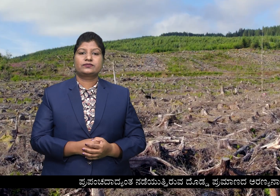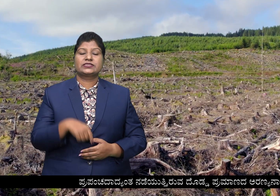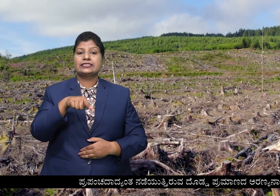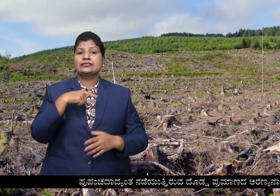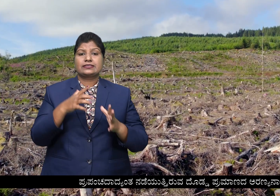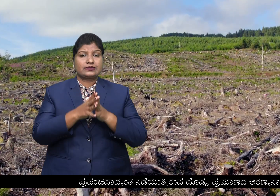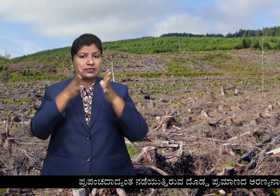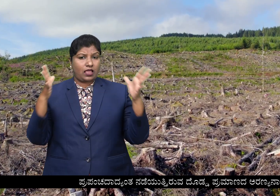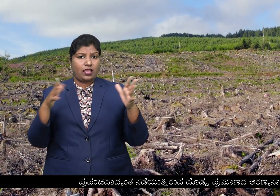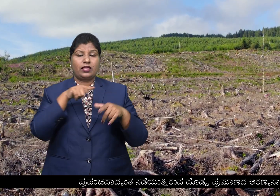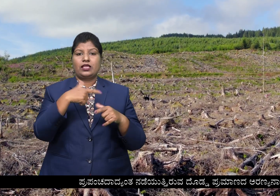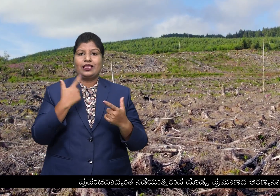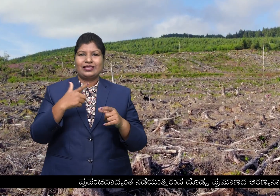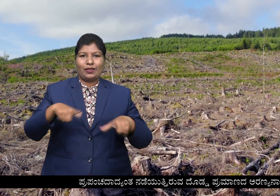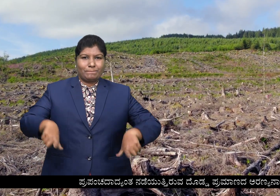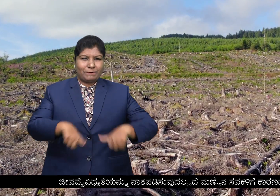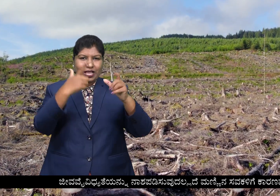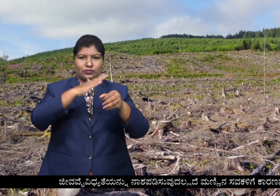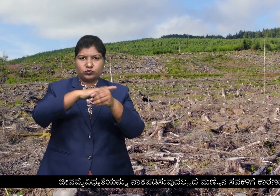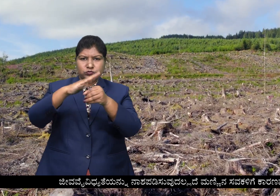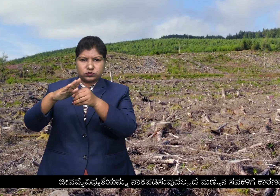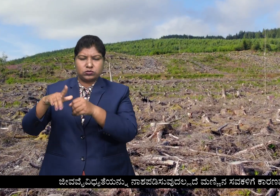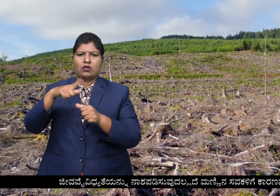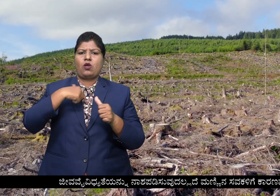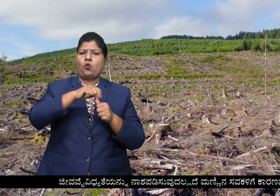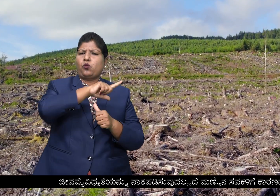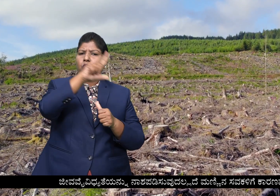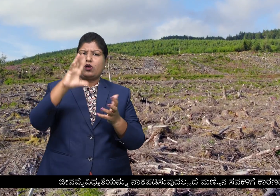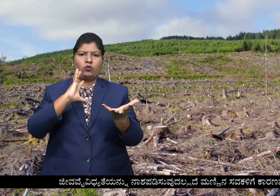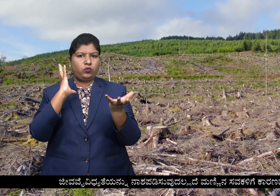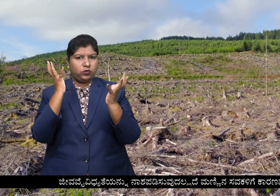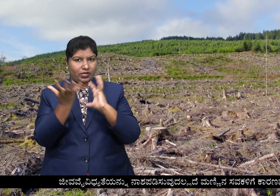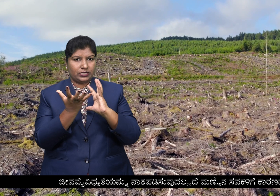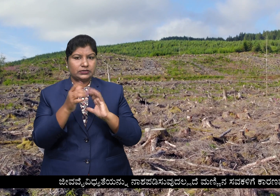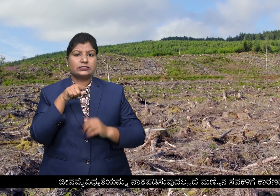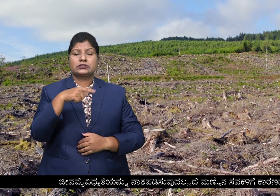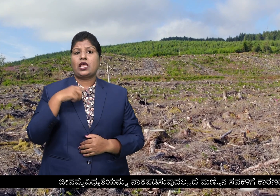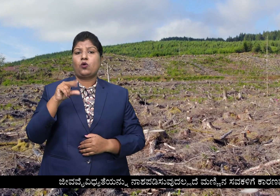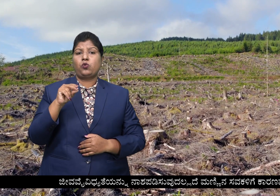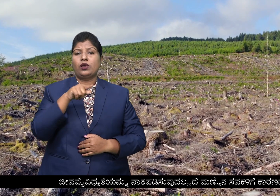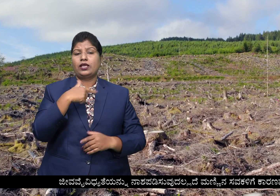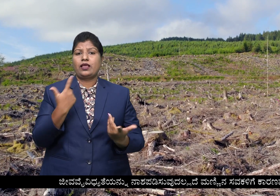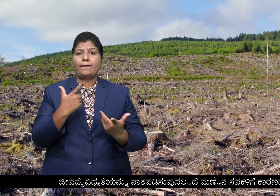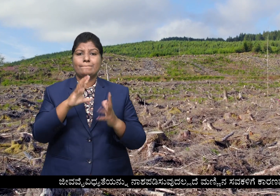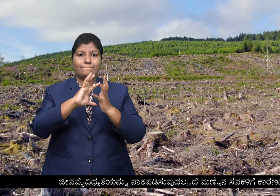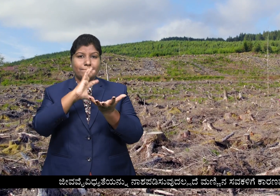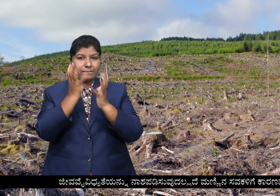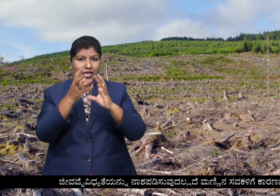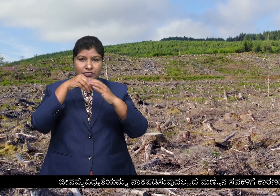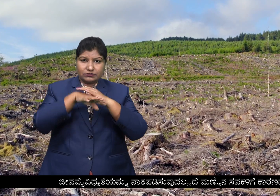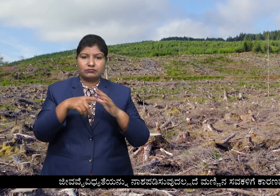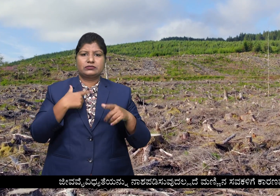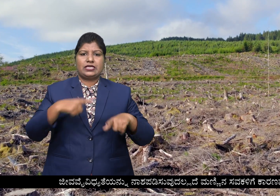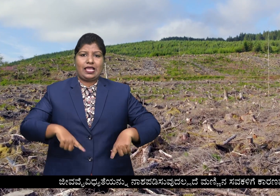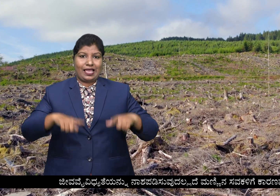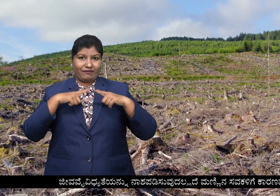ಪ್ರಪಂಚದಾದ್ಯಂತ ನಡೆಯುತ್ತಿರುವ ದೊಡ್ಡ ಪ್ರಮಾಣದ ಅರಣ್ಯನಾಶವು ಜೀವವೈವಿಧ್ಯತೆಯನ್ನು ನಾಶಪಡಿಸುವುದಿಲ್ಲದೆ ಮಣ್ಣಿನ ಸವಕಳಿಗೆ ಕಾರಣವಾಗುತ್ತದೆ.